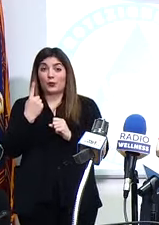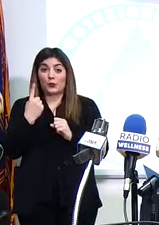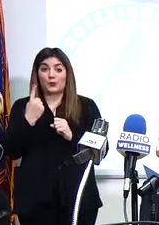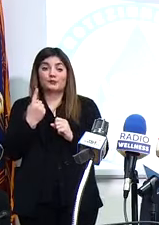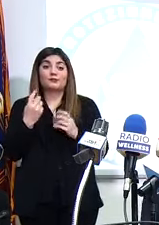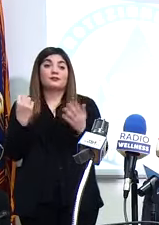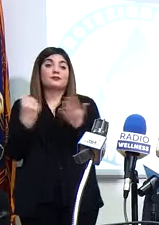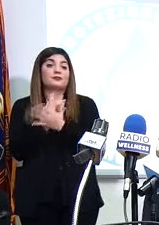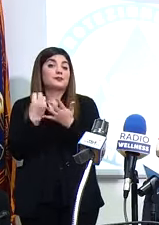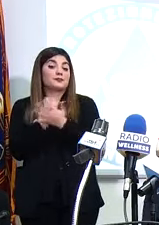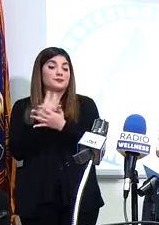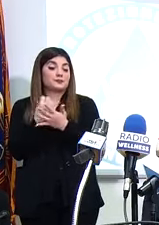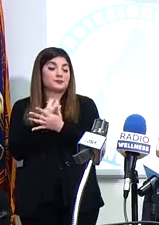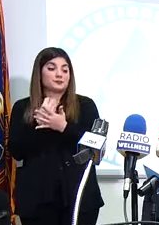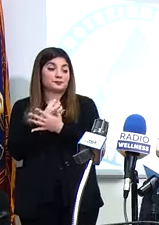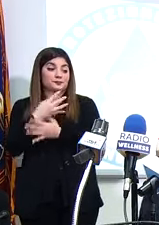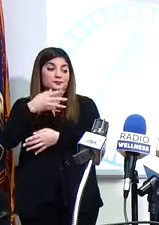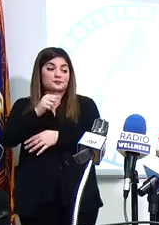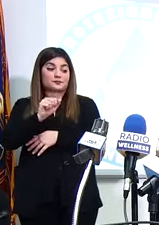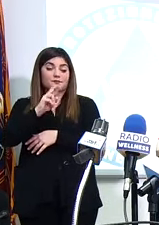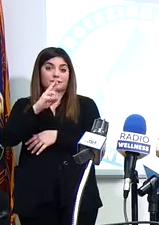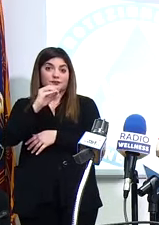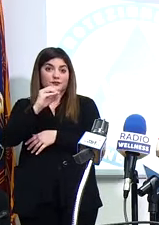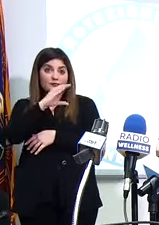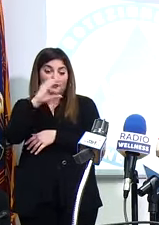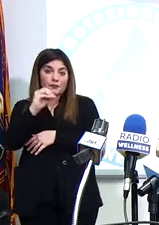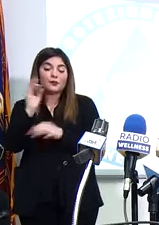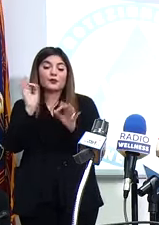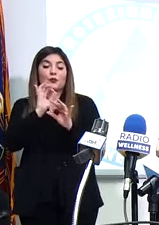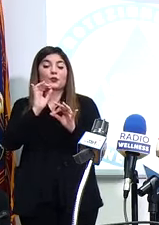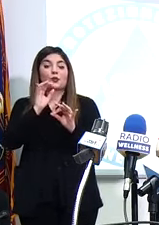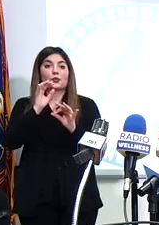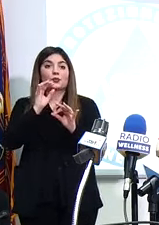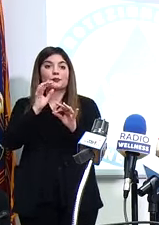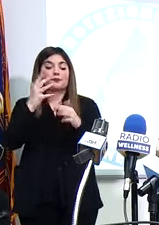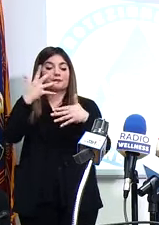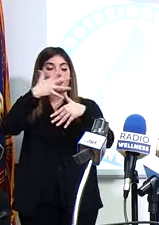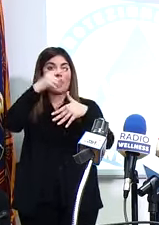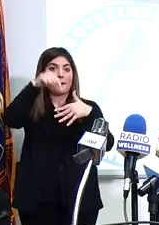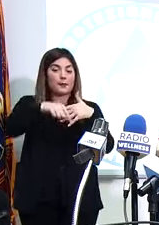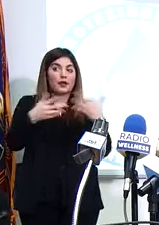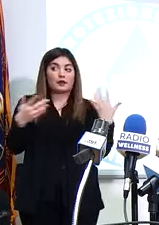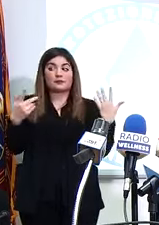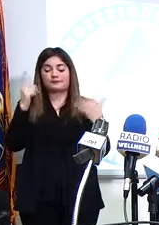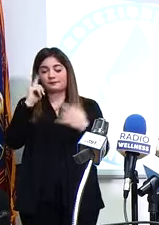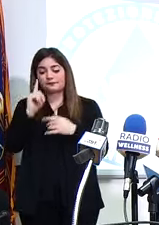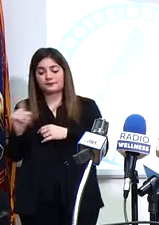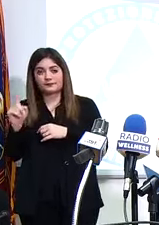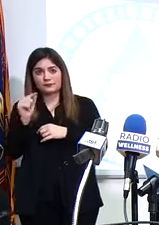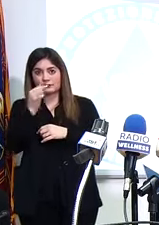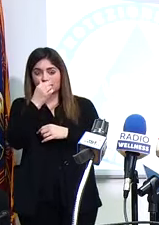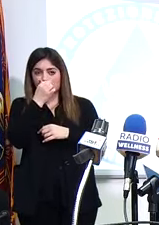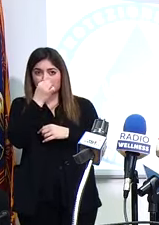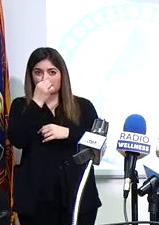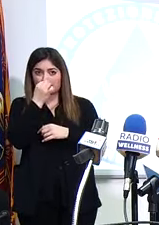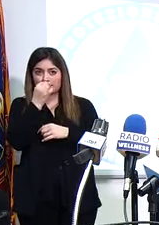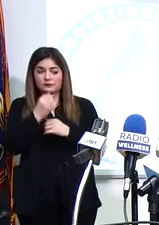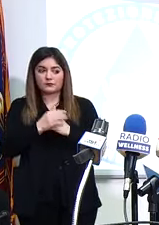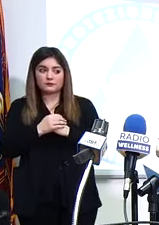Marocco per far meglio. Non so se ne abbiano messo un altro in Sud America, non ricordo. Però lì no, voi non vi preoccupate. Perché